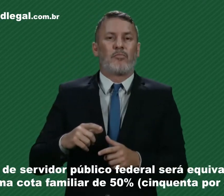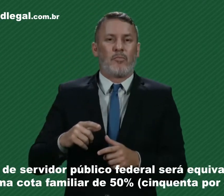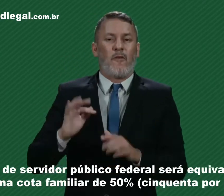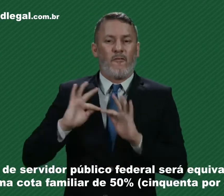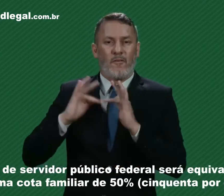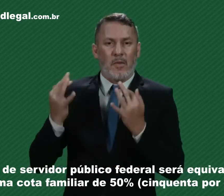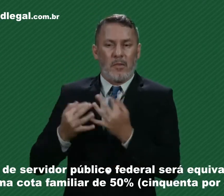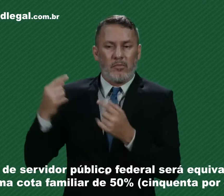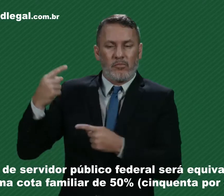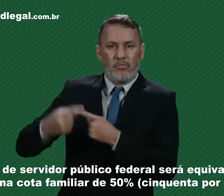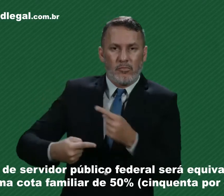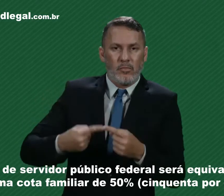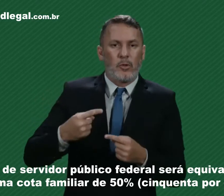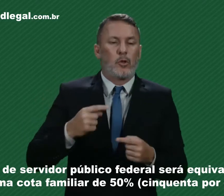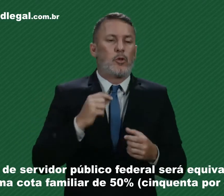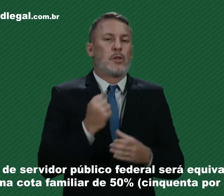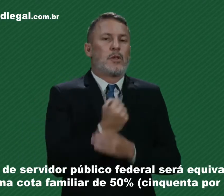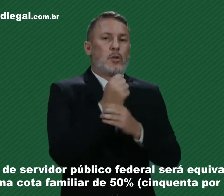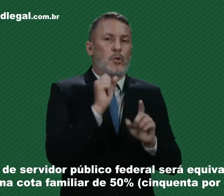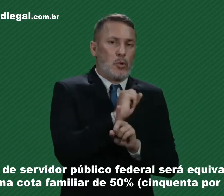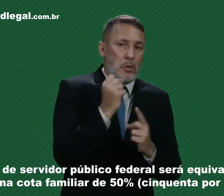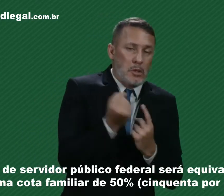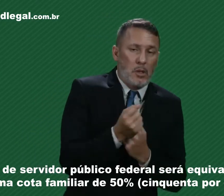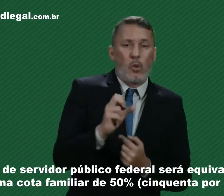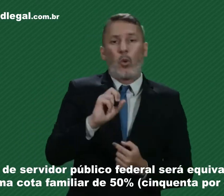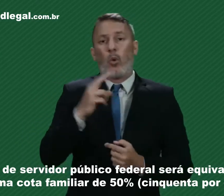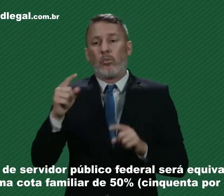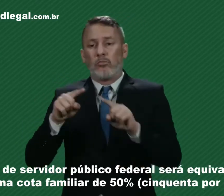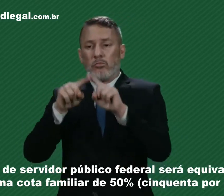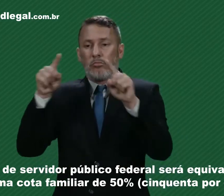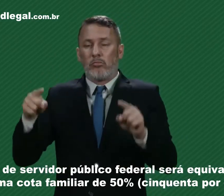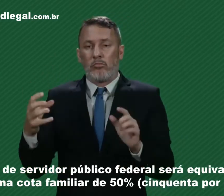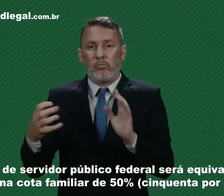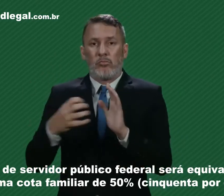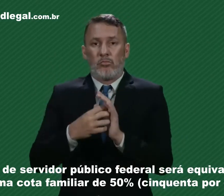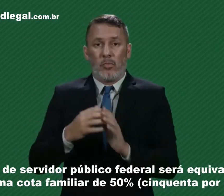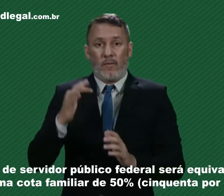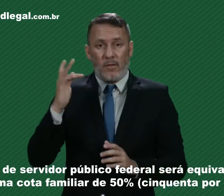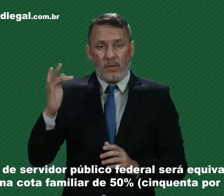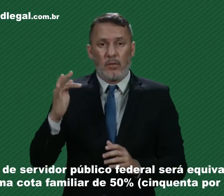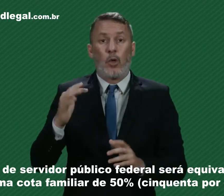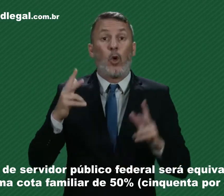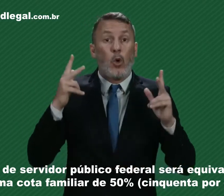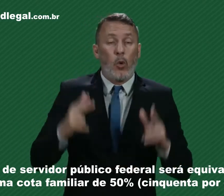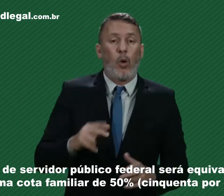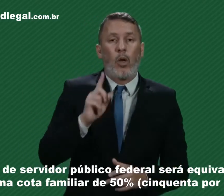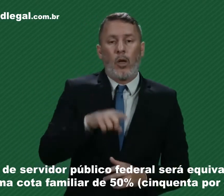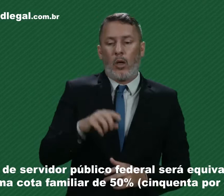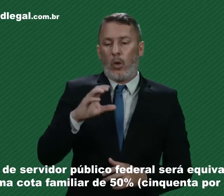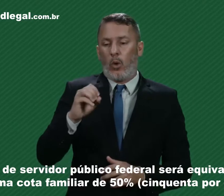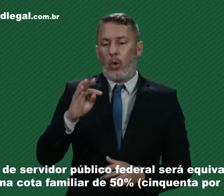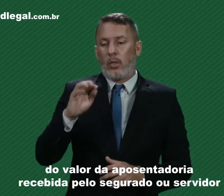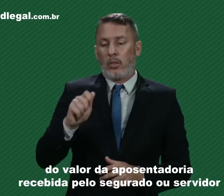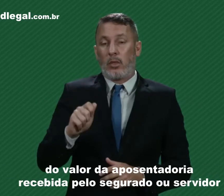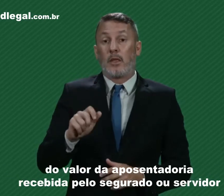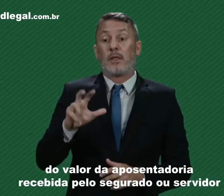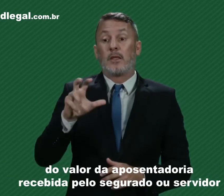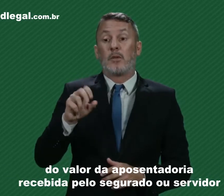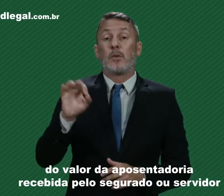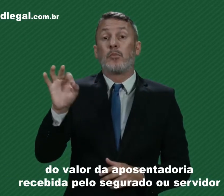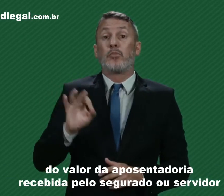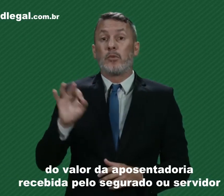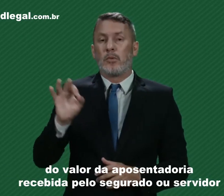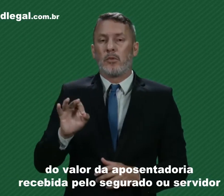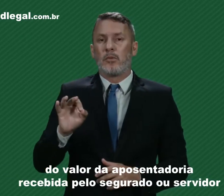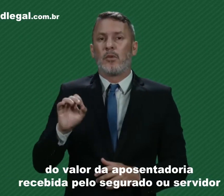social ou de servidor público federal será equivalente a uma cota familiar de 50% do valor